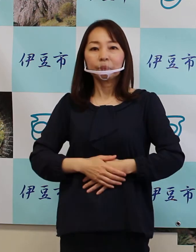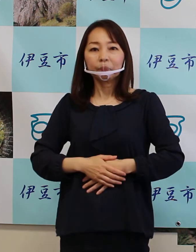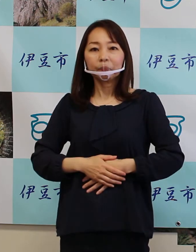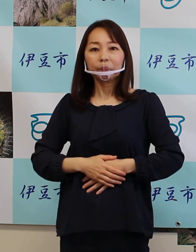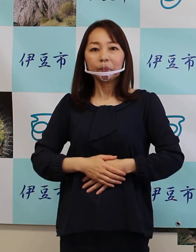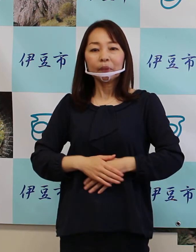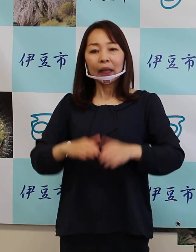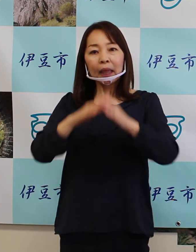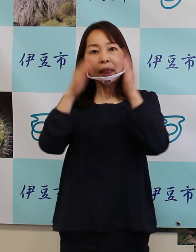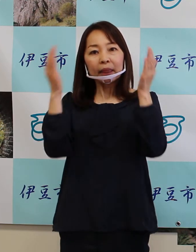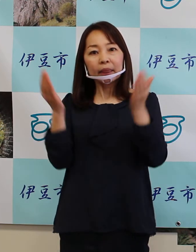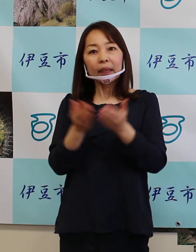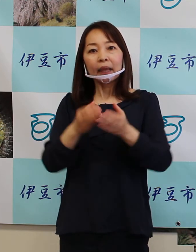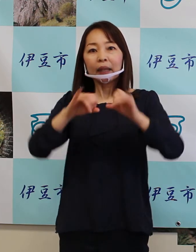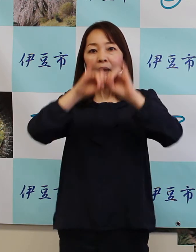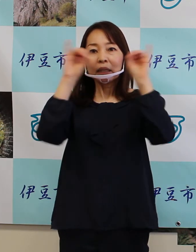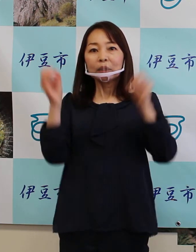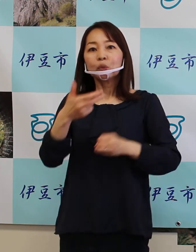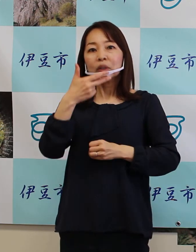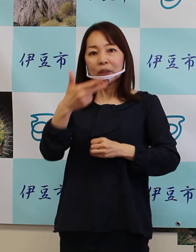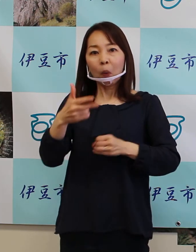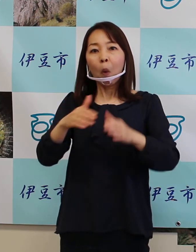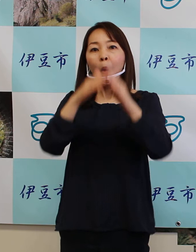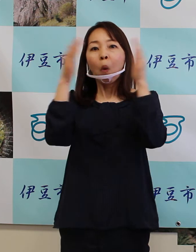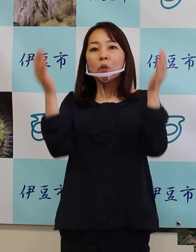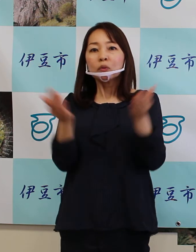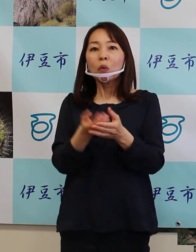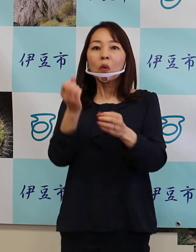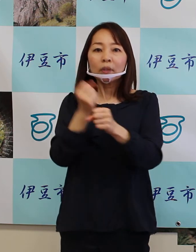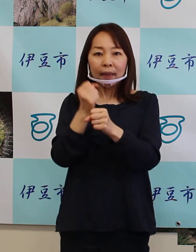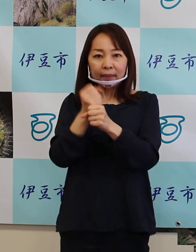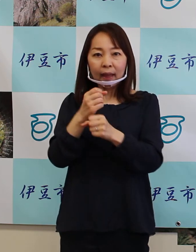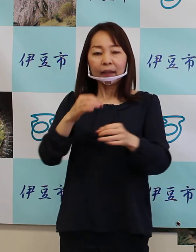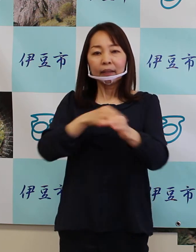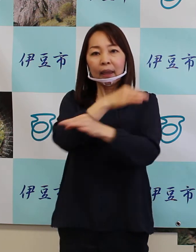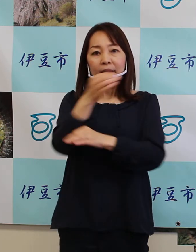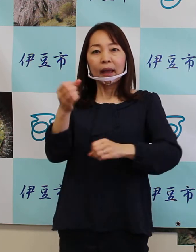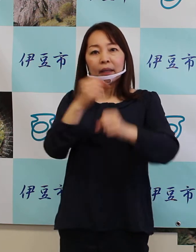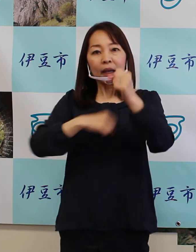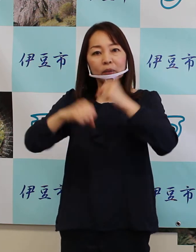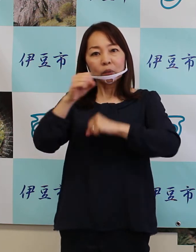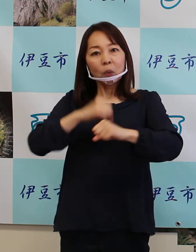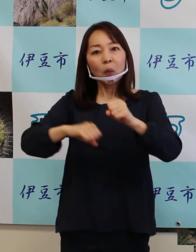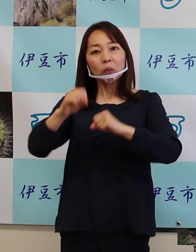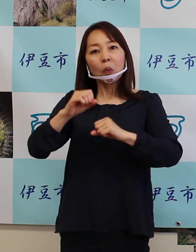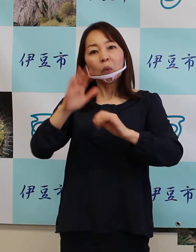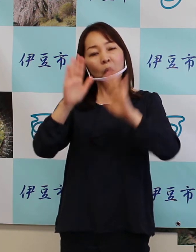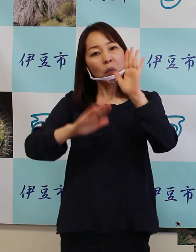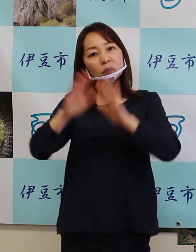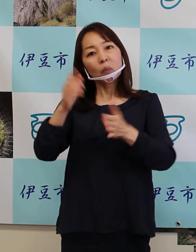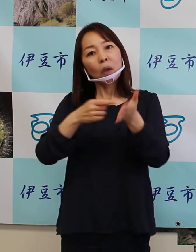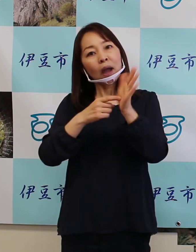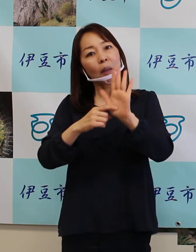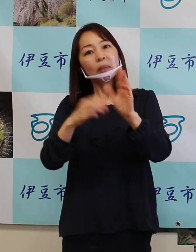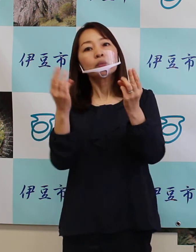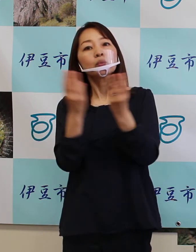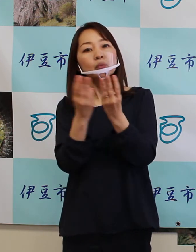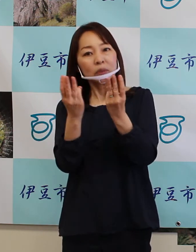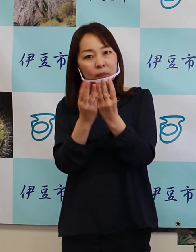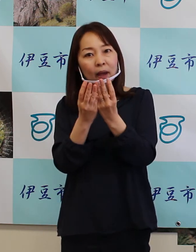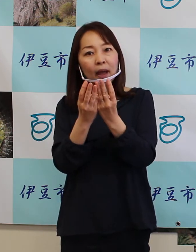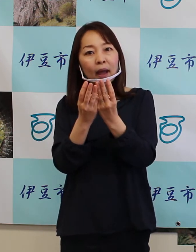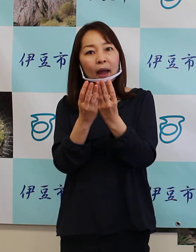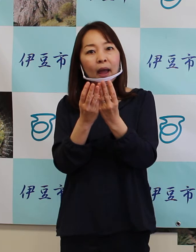大体伊豆市の総生産、経済活動の全体像を示す数字は